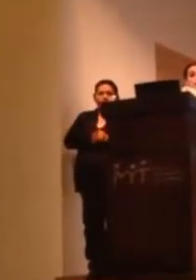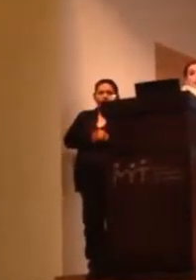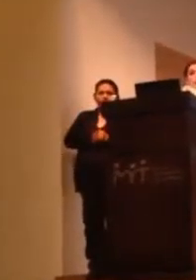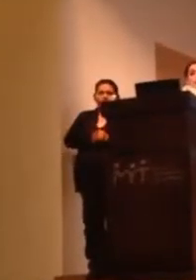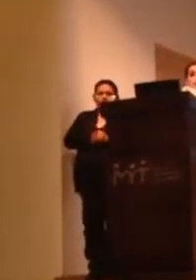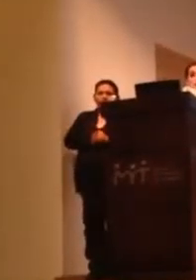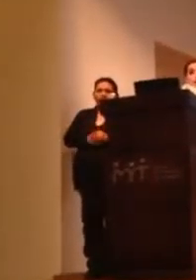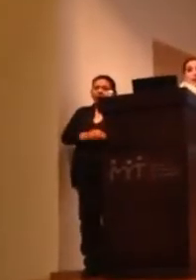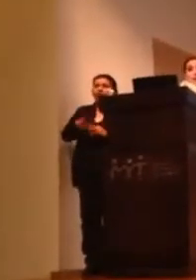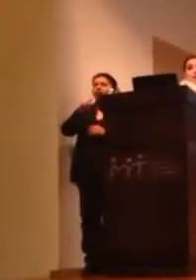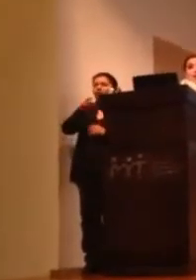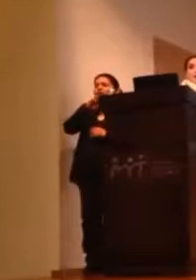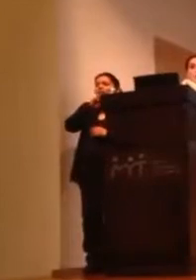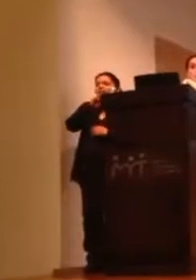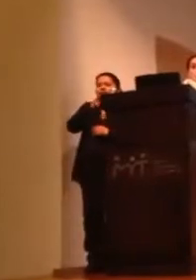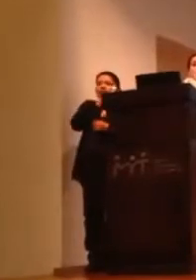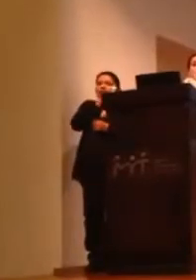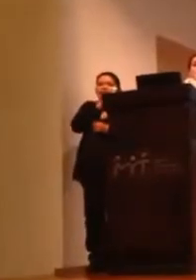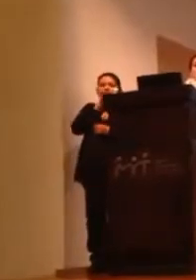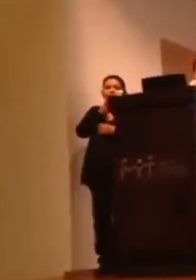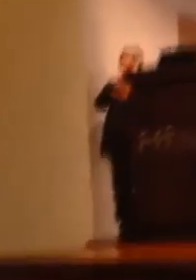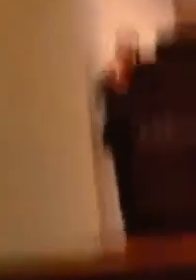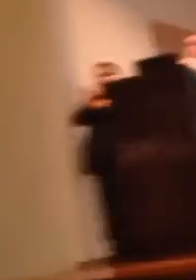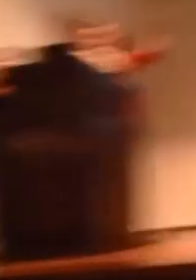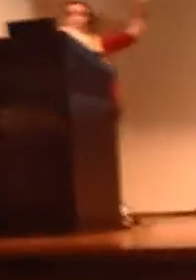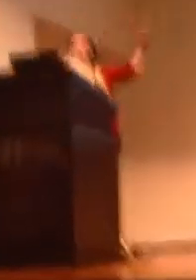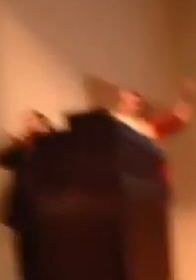Lo que significa que entonces